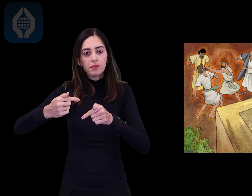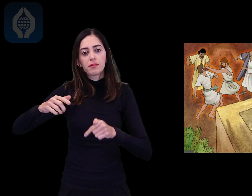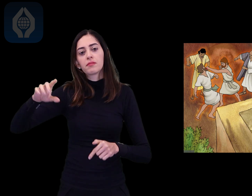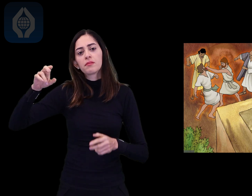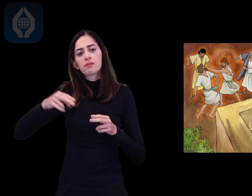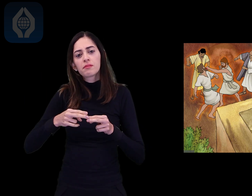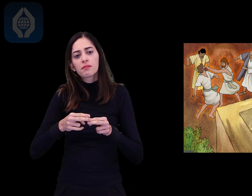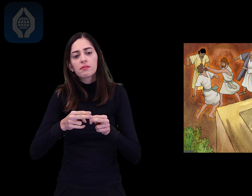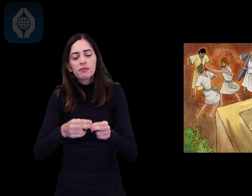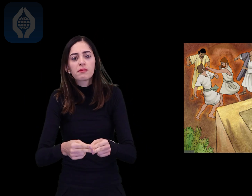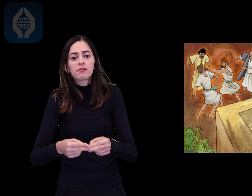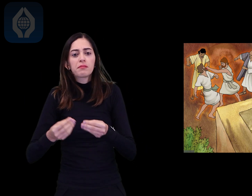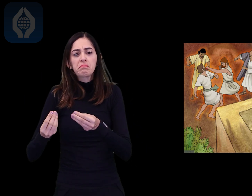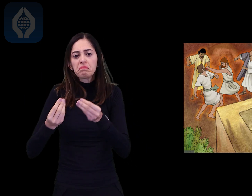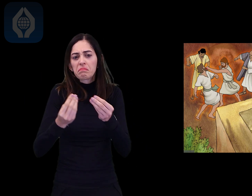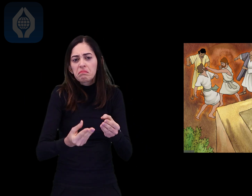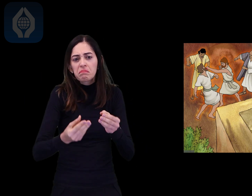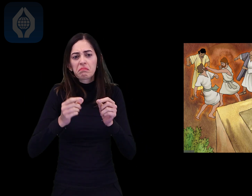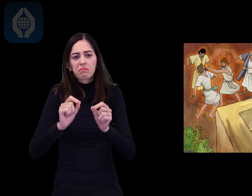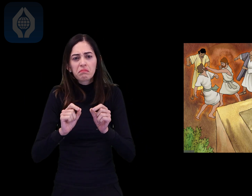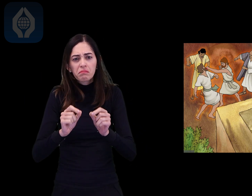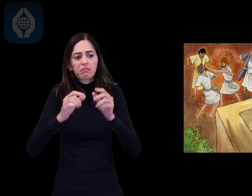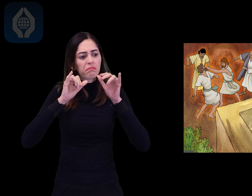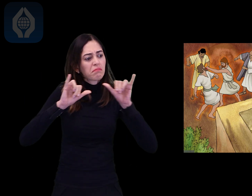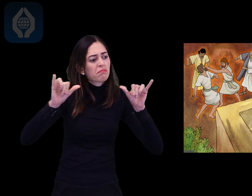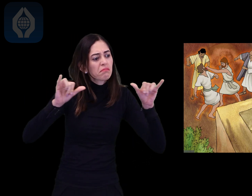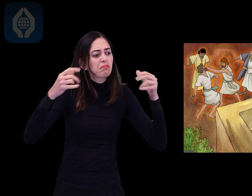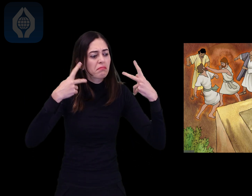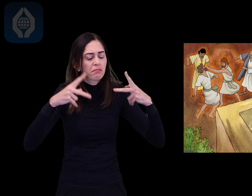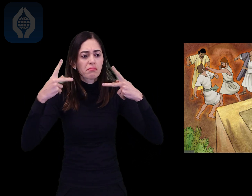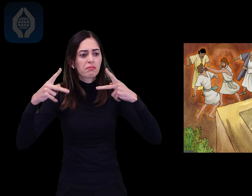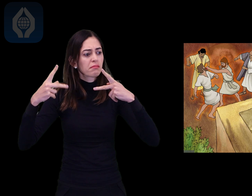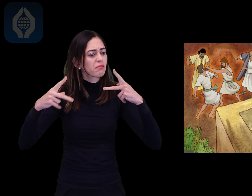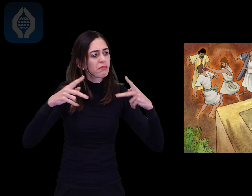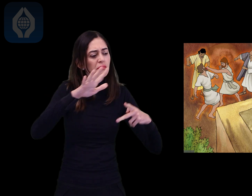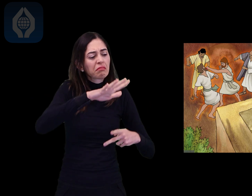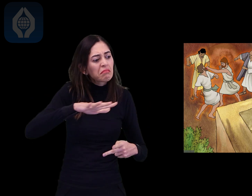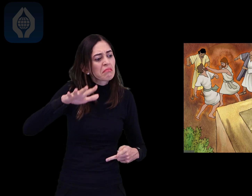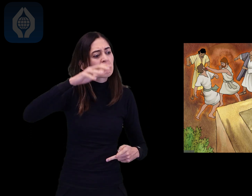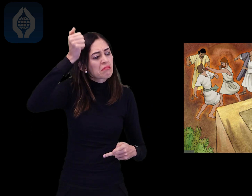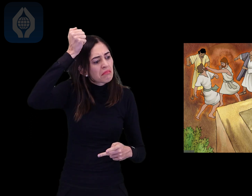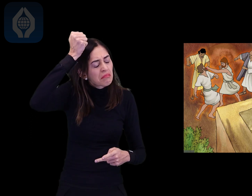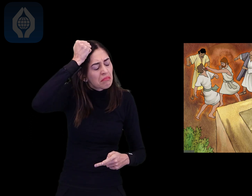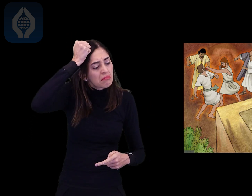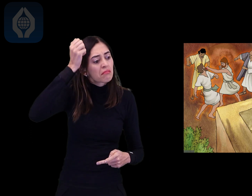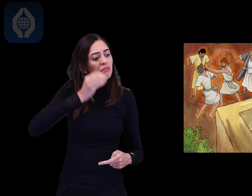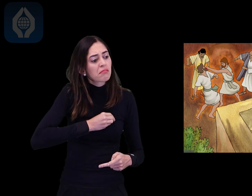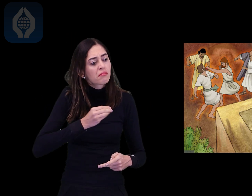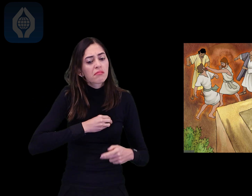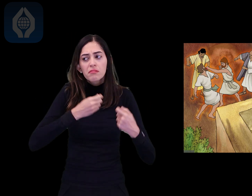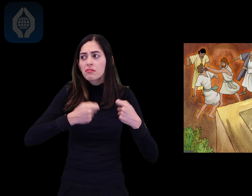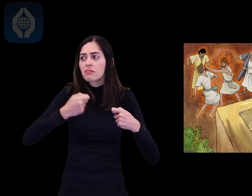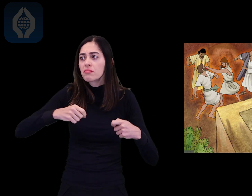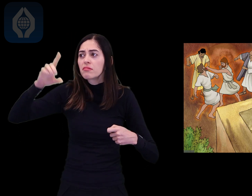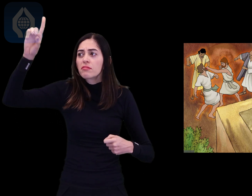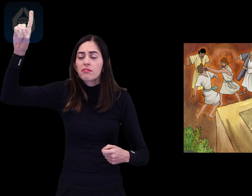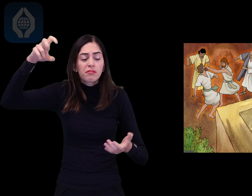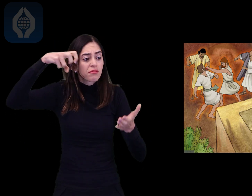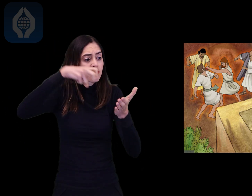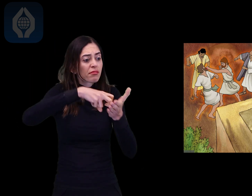eles recusaram arrepender-se. Os homens não tinham desculpas para o seu comportamento. Eles estavam se rebelando